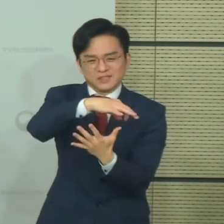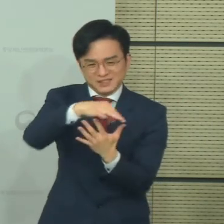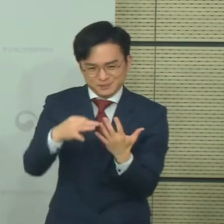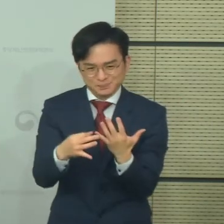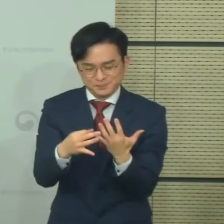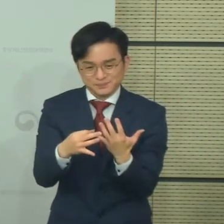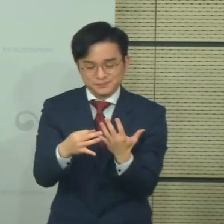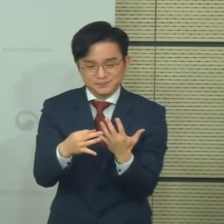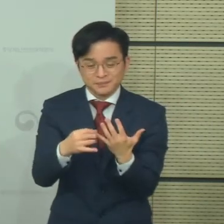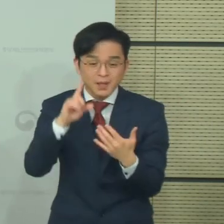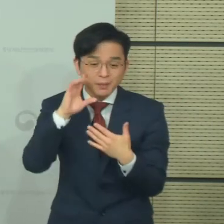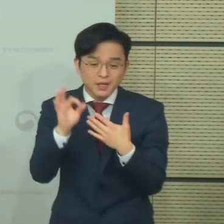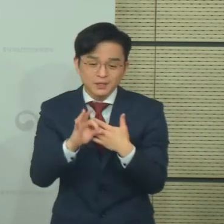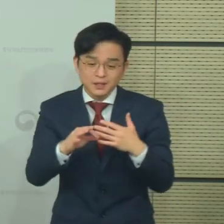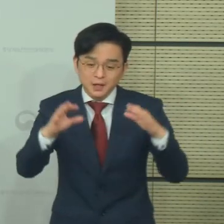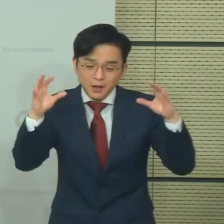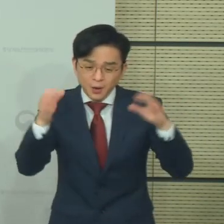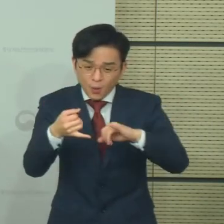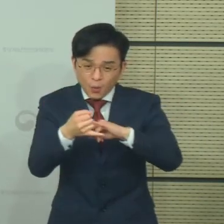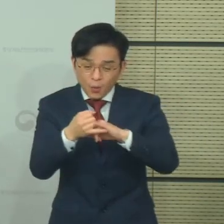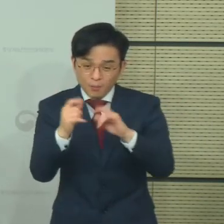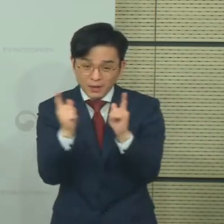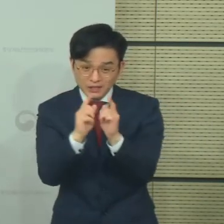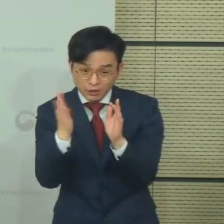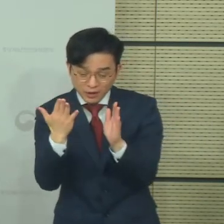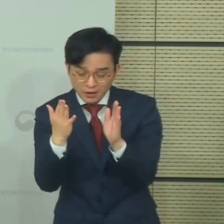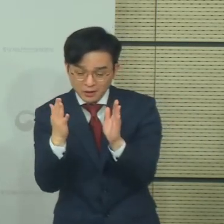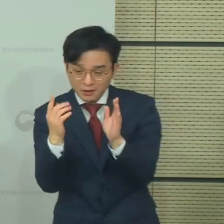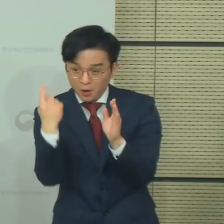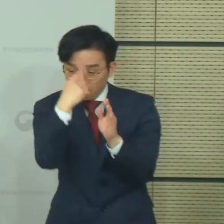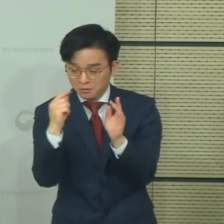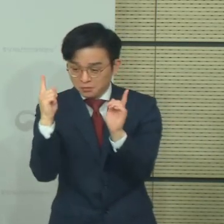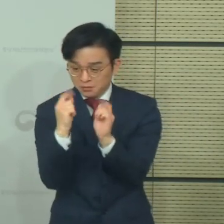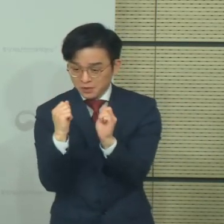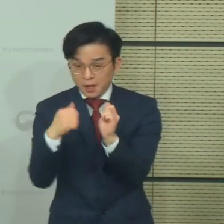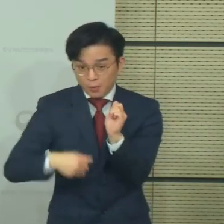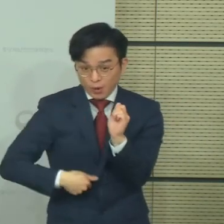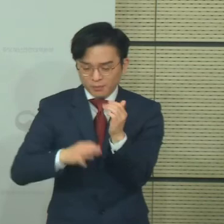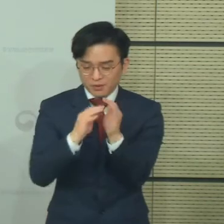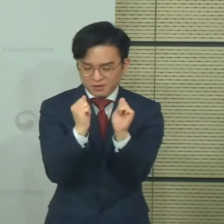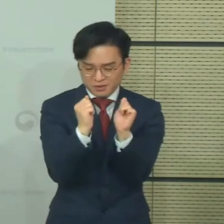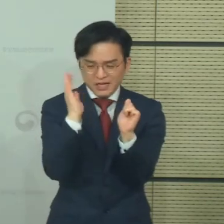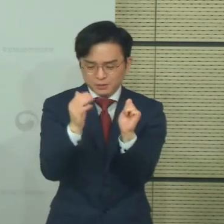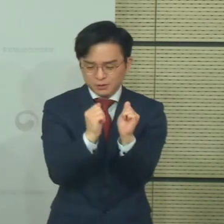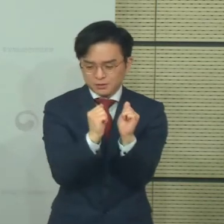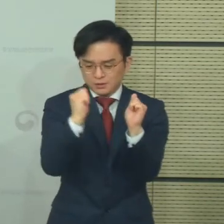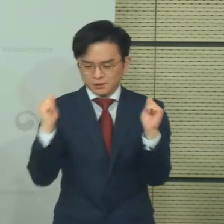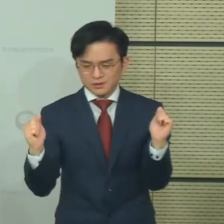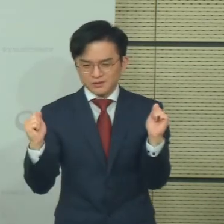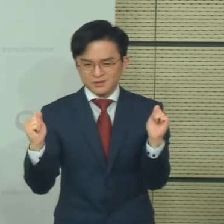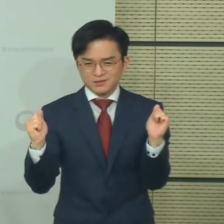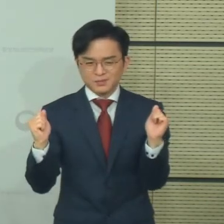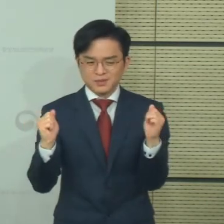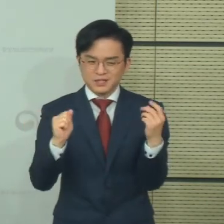이런 상황에서라 그러면 마스크 착용이 의무적인 것은 아니다라고 안내를 하고 있는 중입니다. 이상입니다.